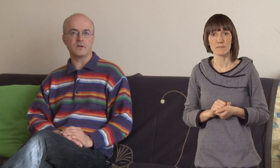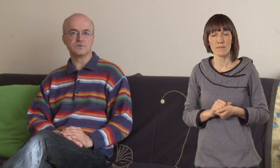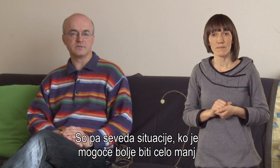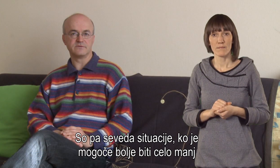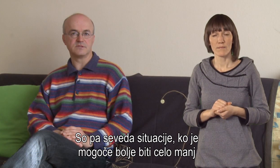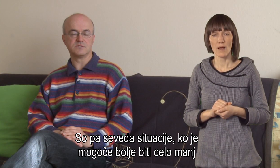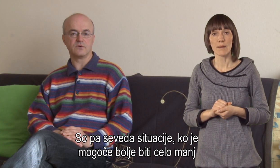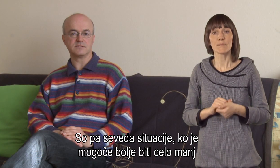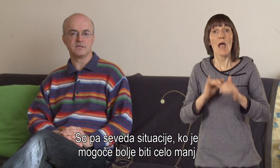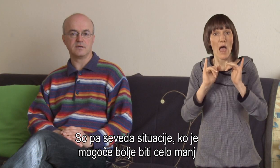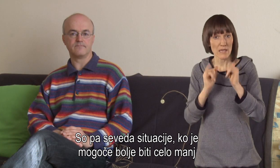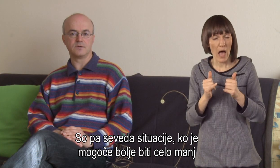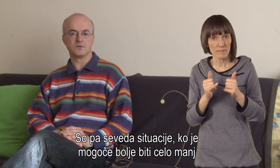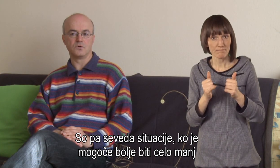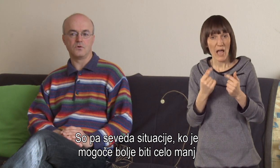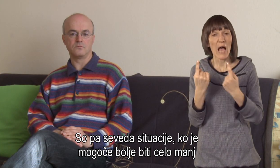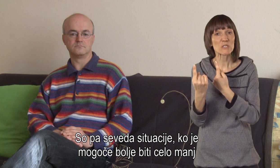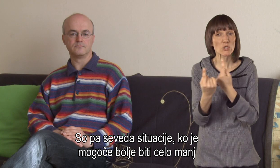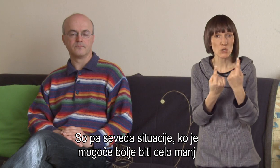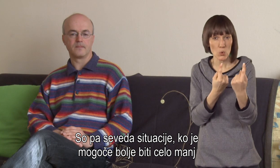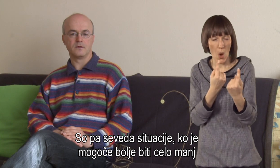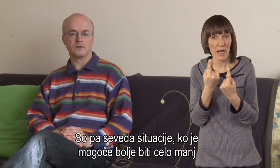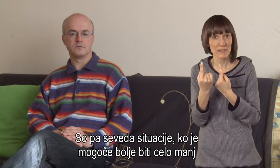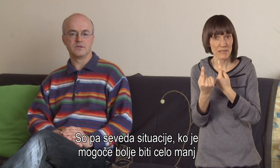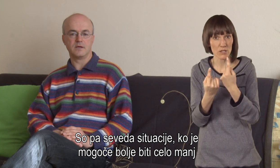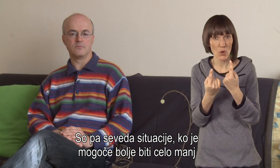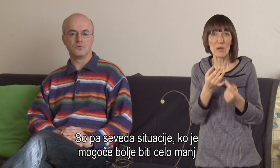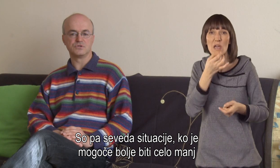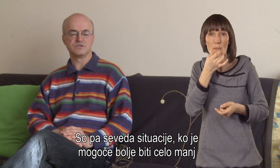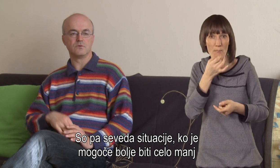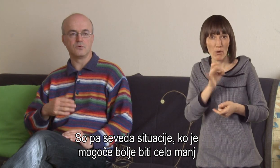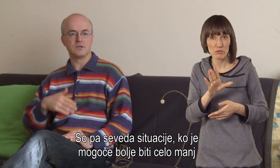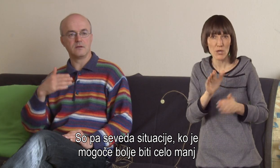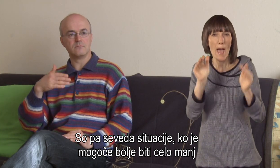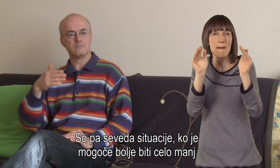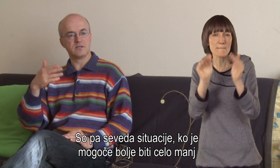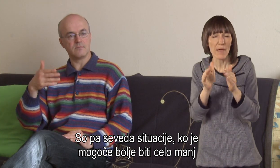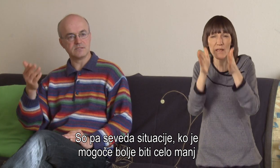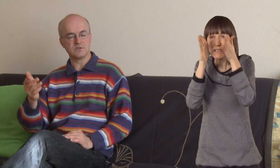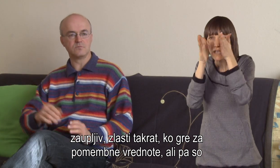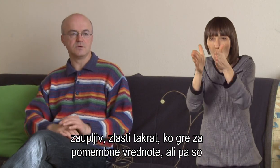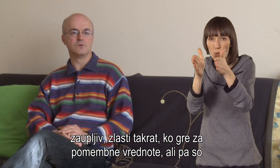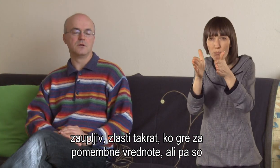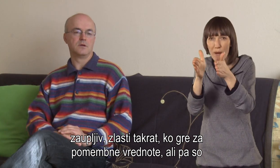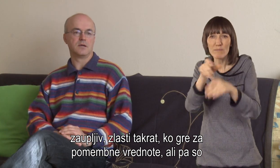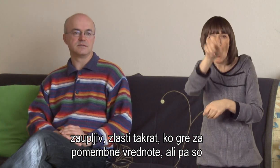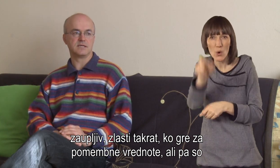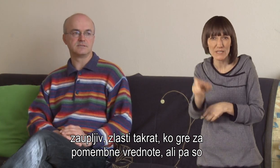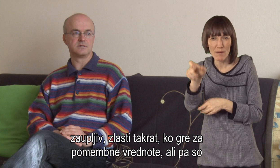So pa seveda situacije, ko je mogoče celo bolje biti manj zaupljiv, zlasti